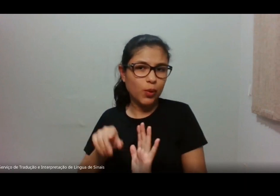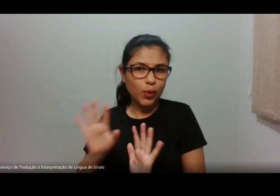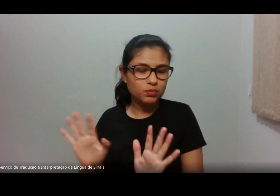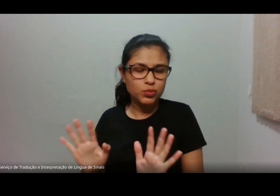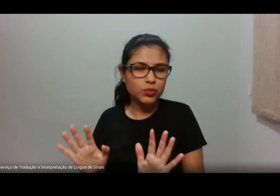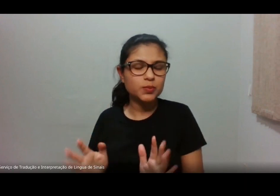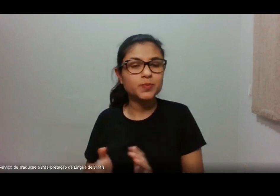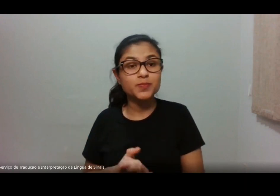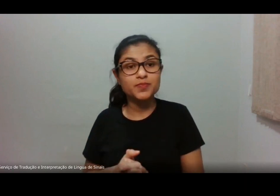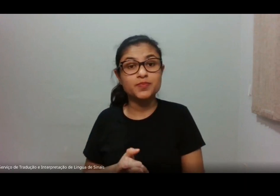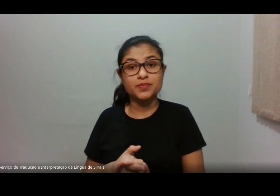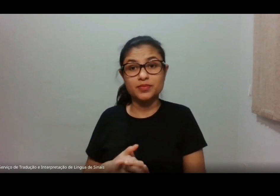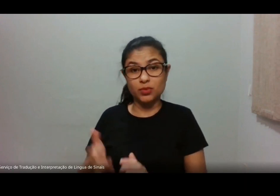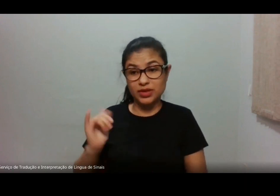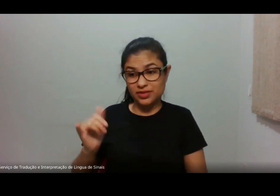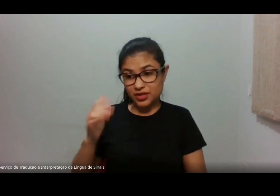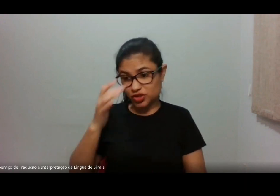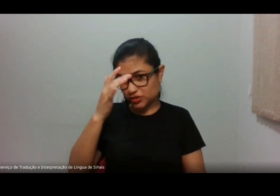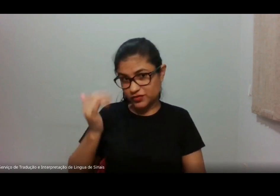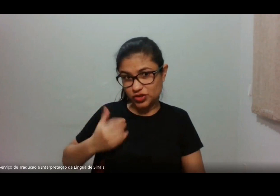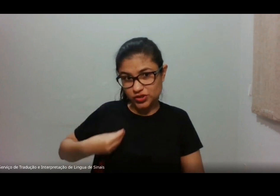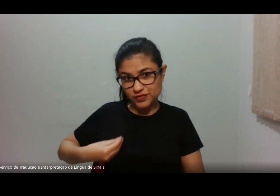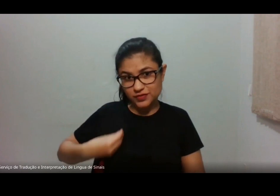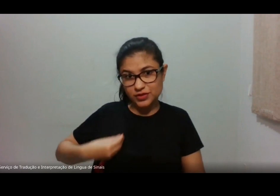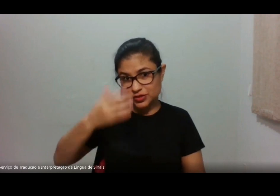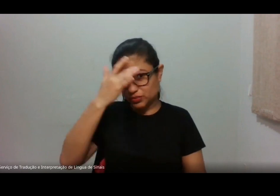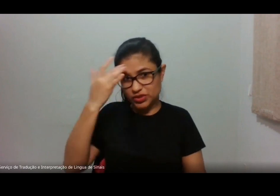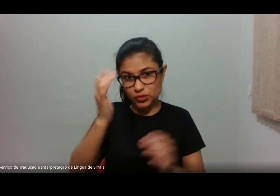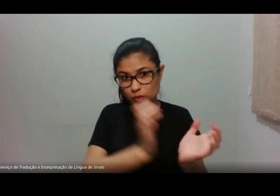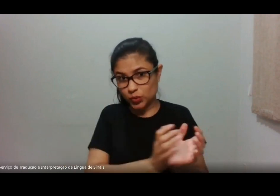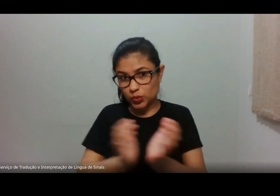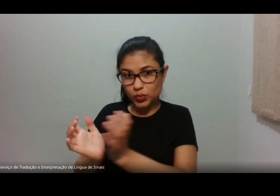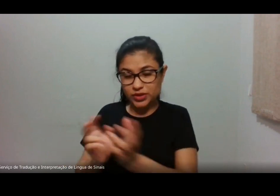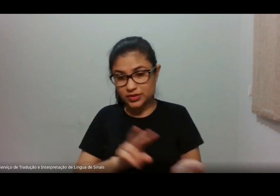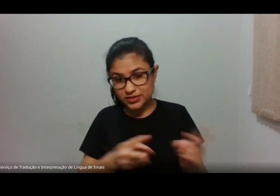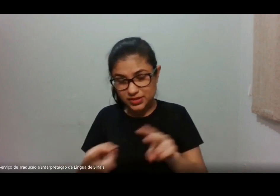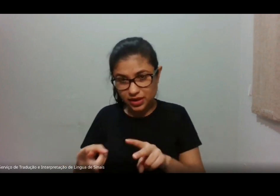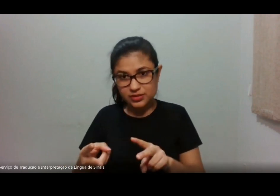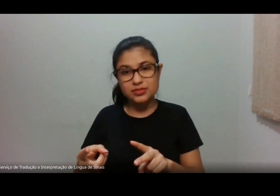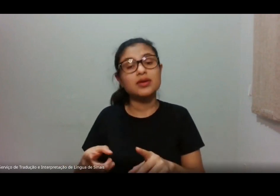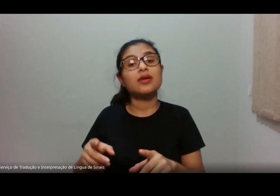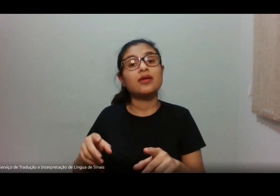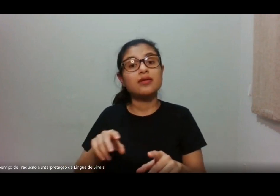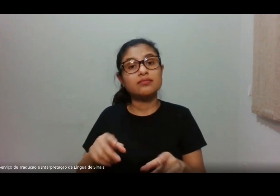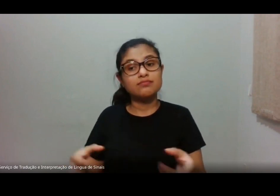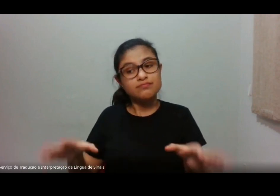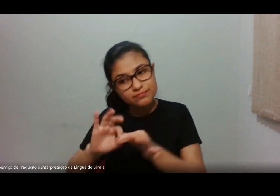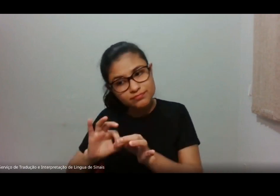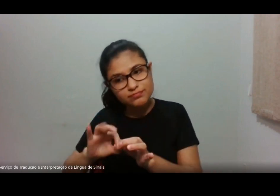consigo. Na junção, narrativa de vida de sujeitos transclasses, mais análise do